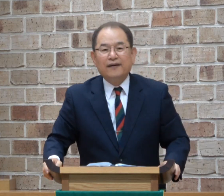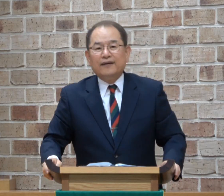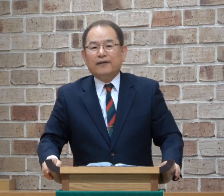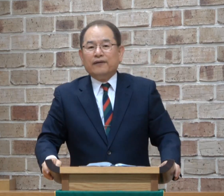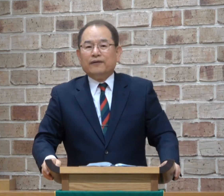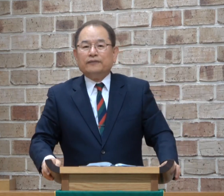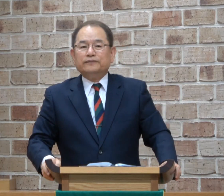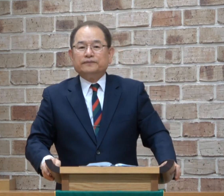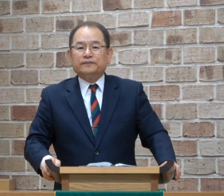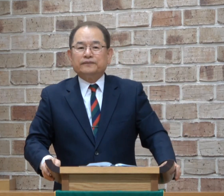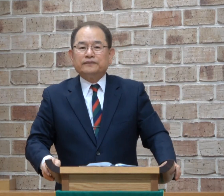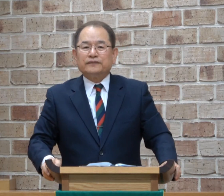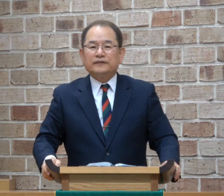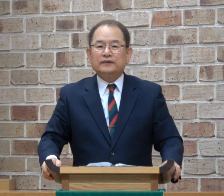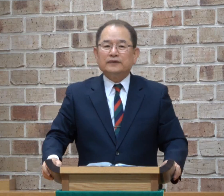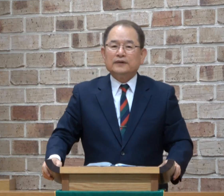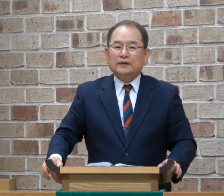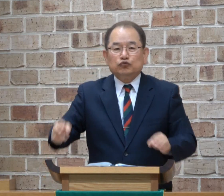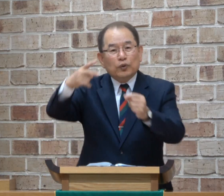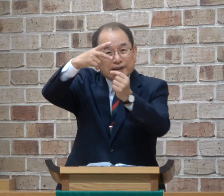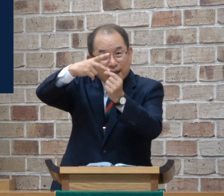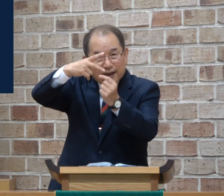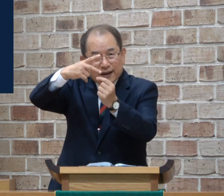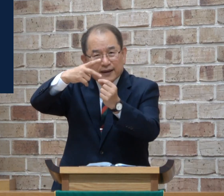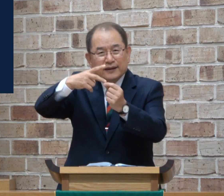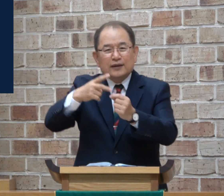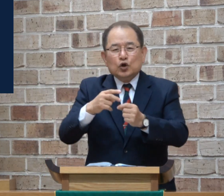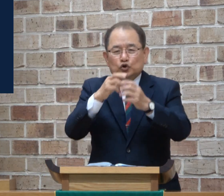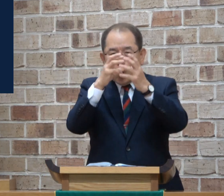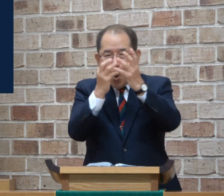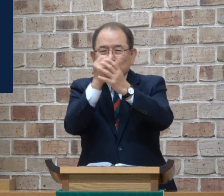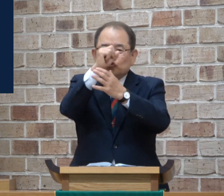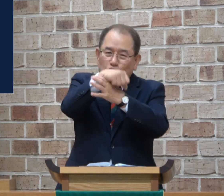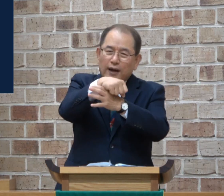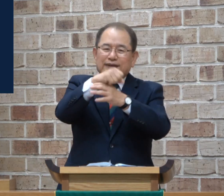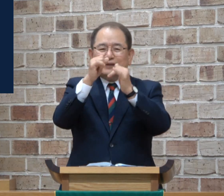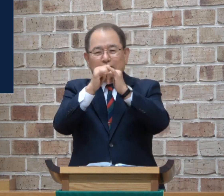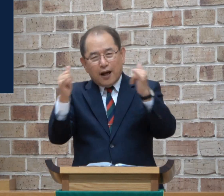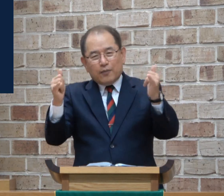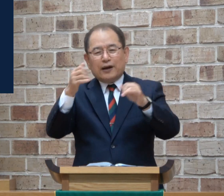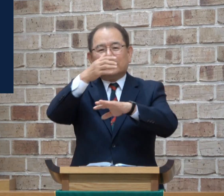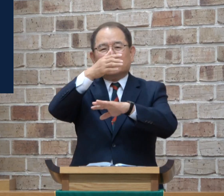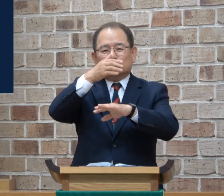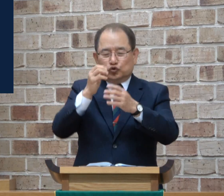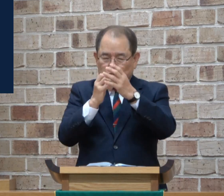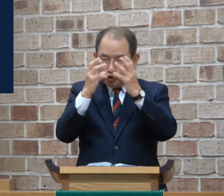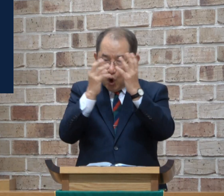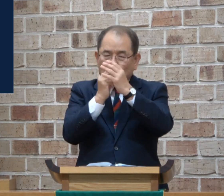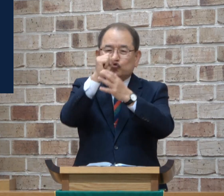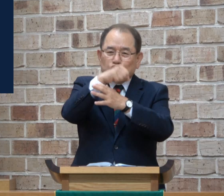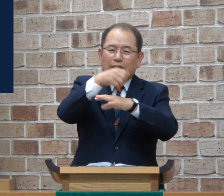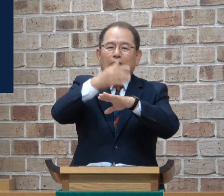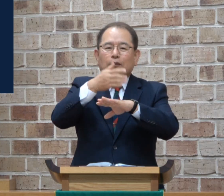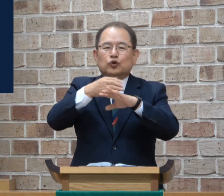두 번째, 성숙한 사람의 성숙한 감사 모습에 대해서